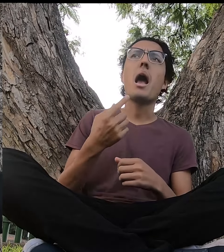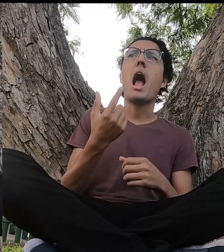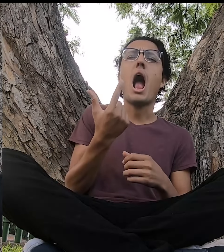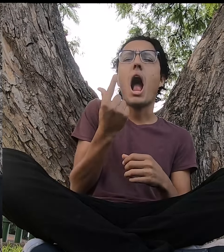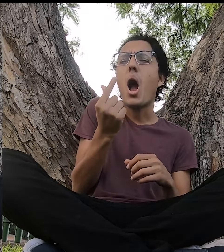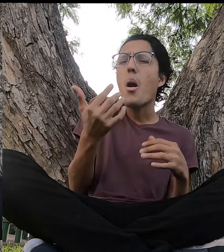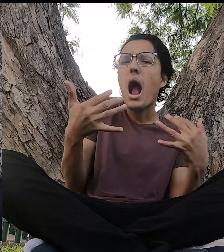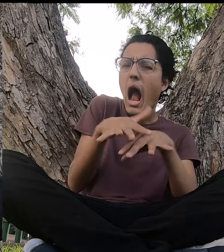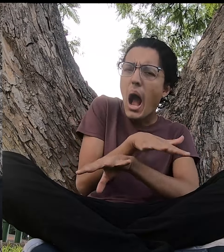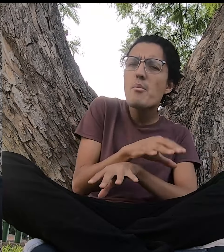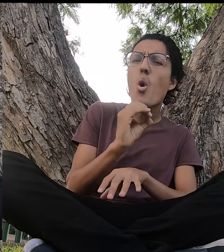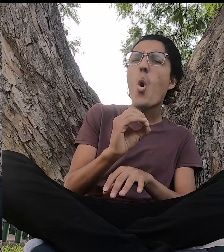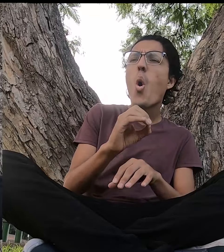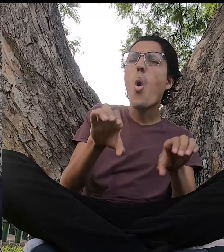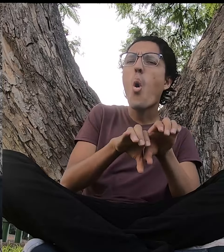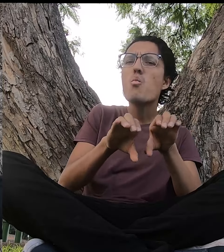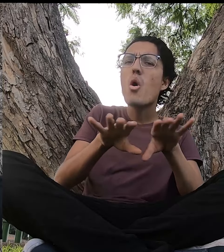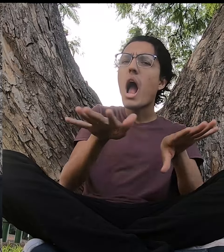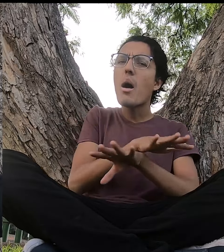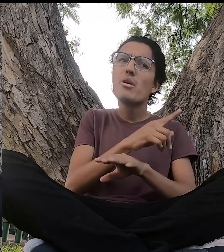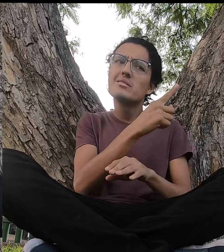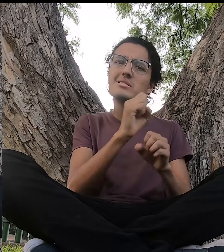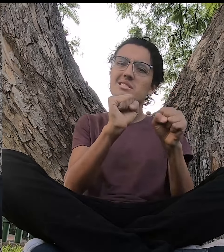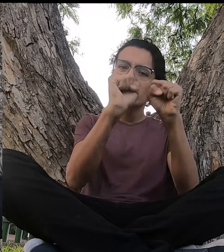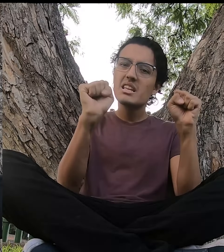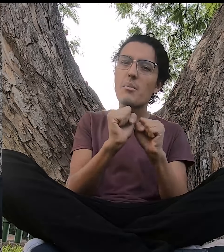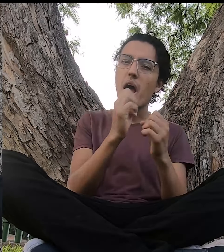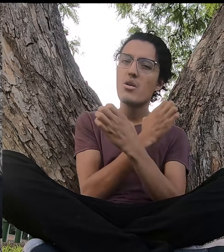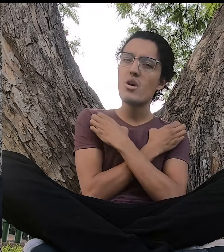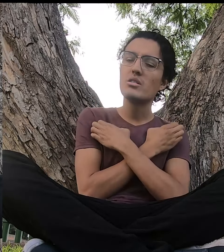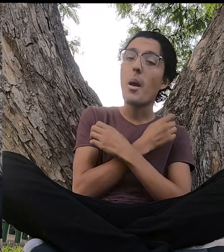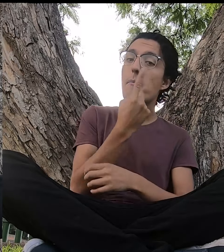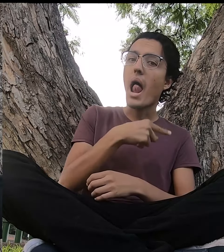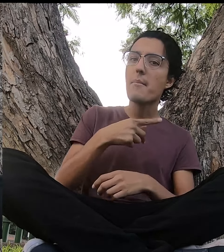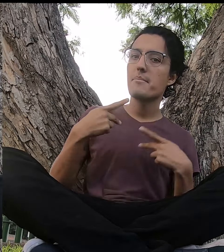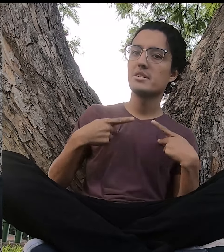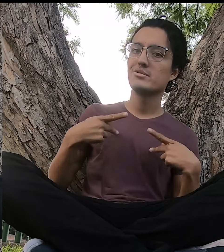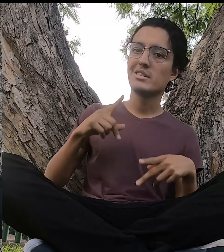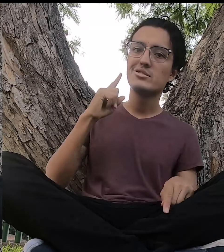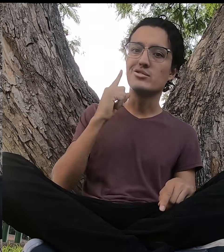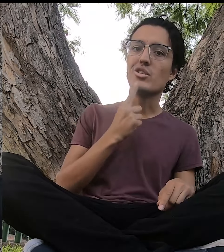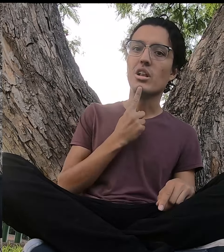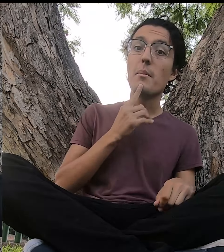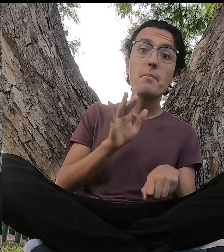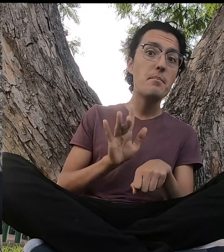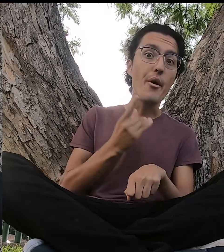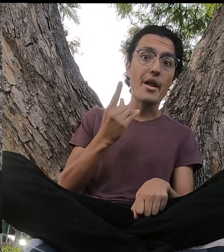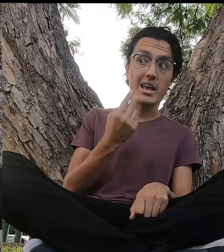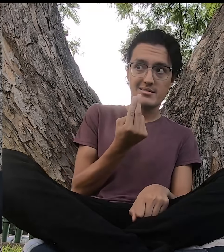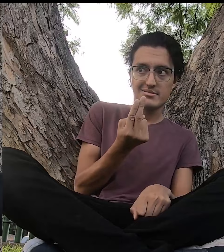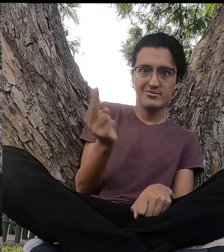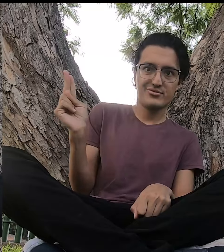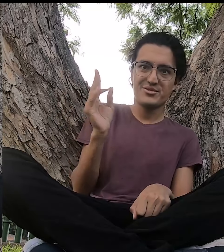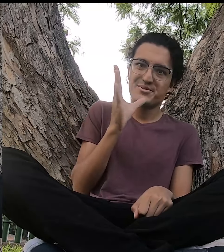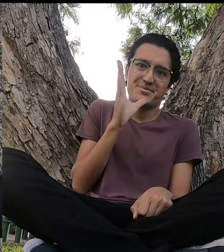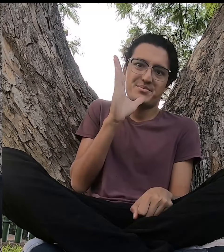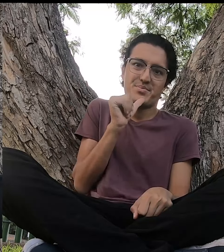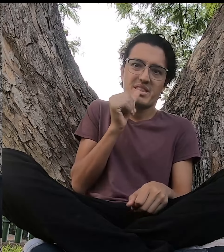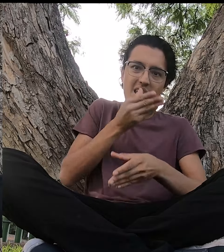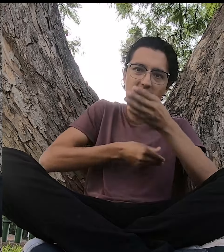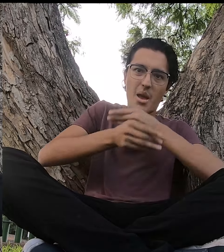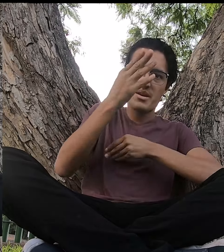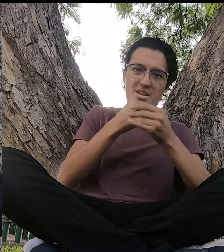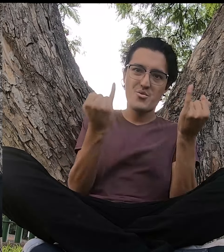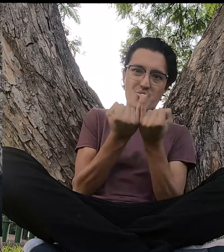de tener un ajuste o un cambio en el sistema de educación para las personas sordas, ya que ellas no pueden aprender de